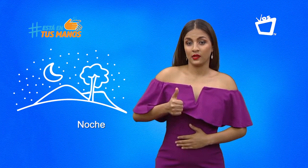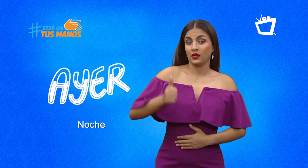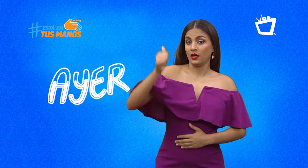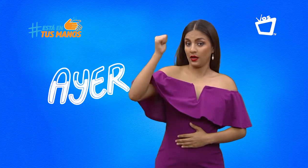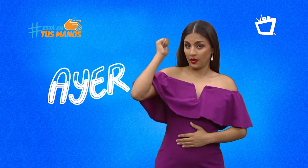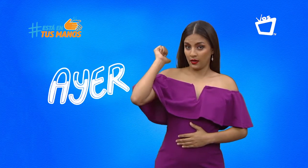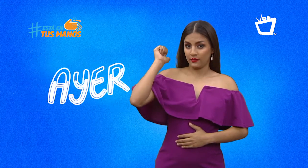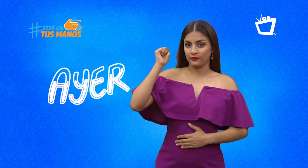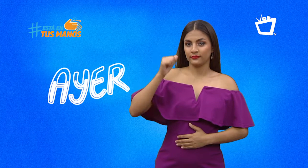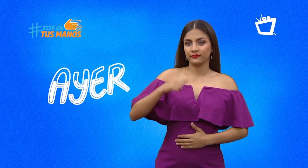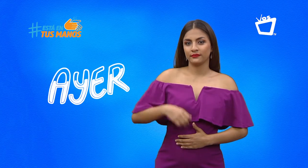ayer